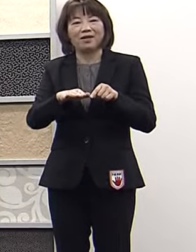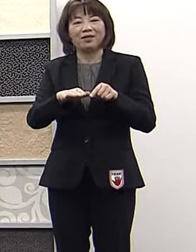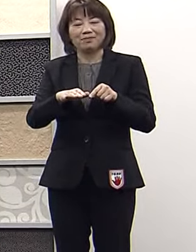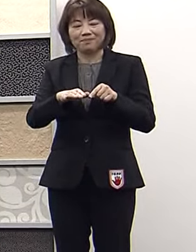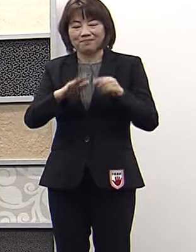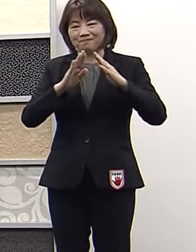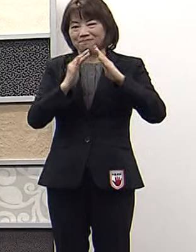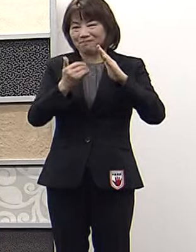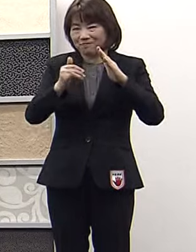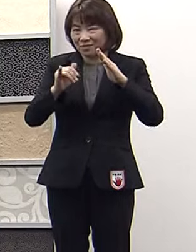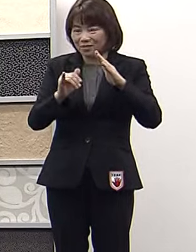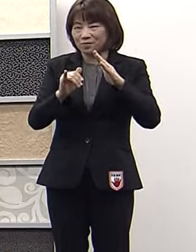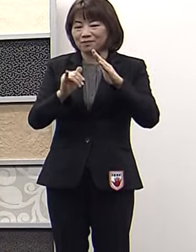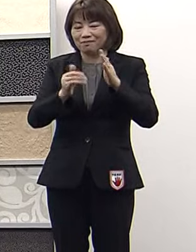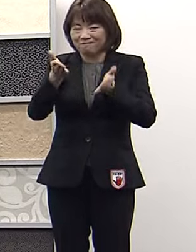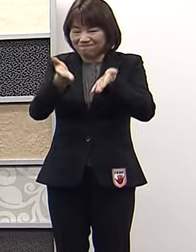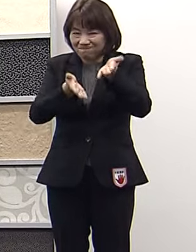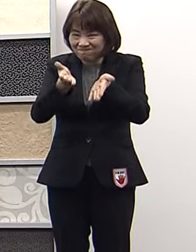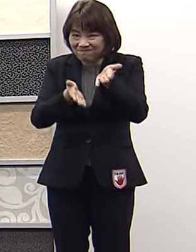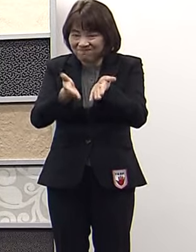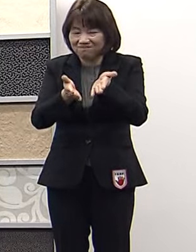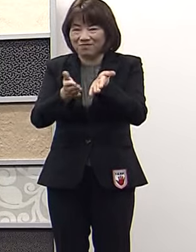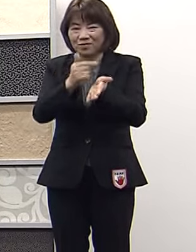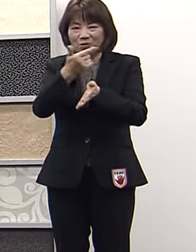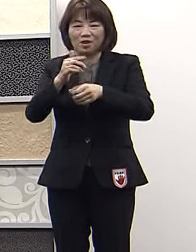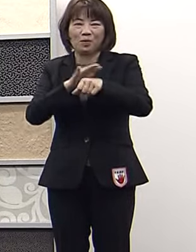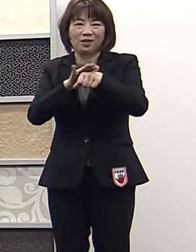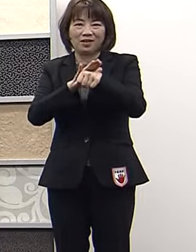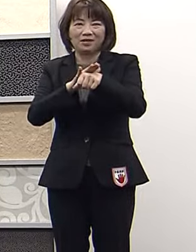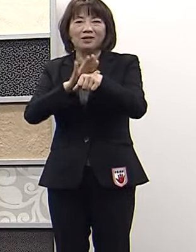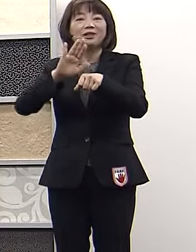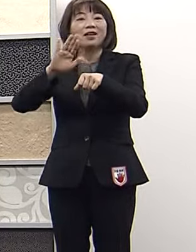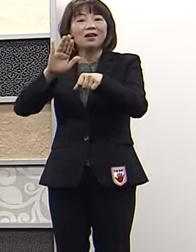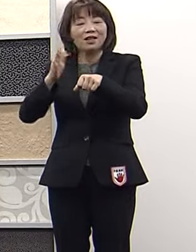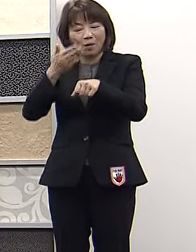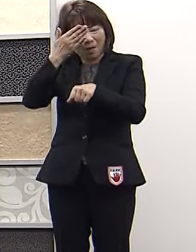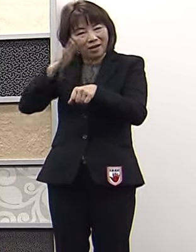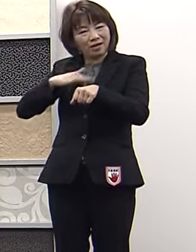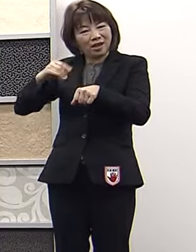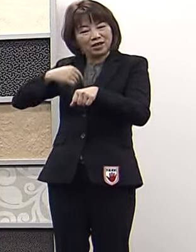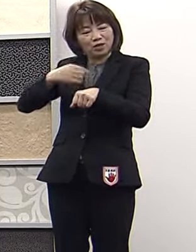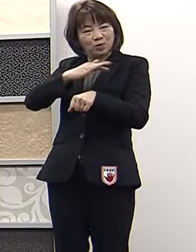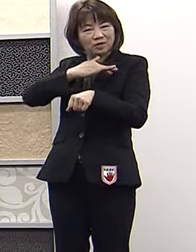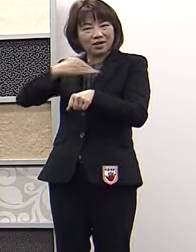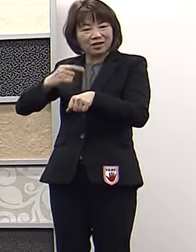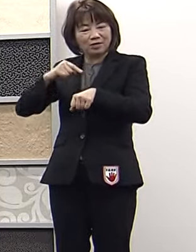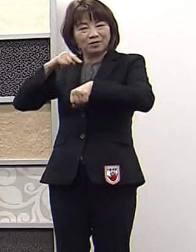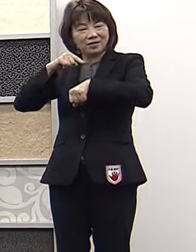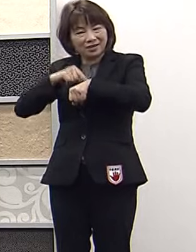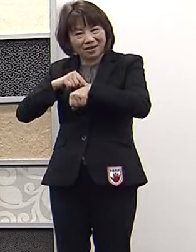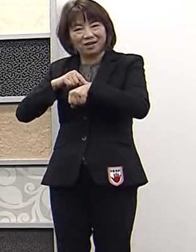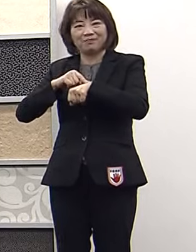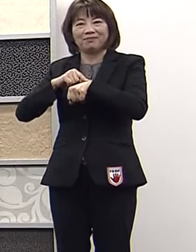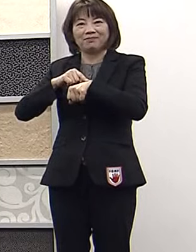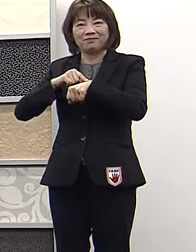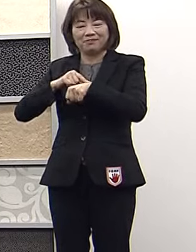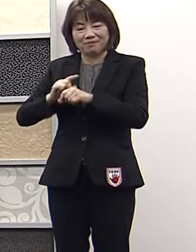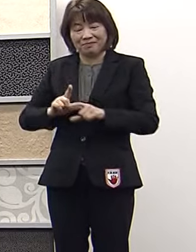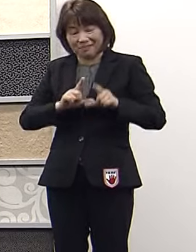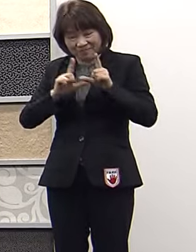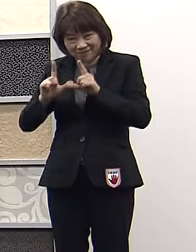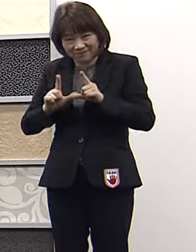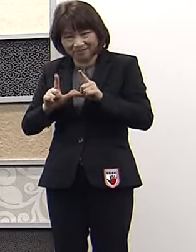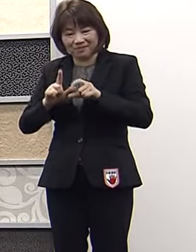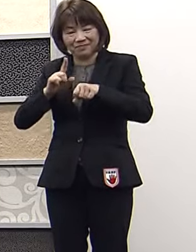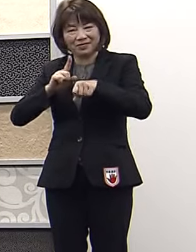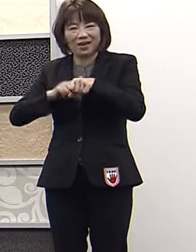ではあるんだけれども、君たちのその時間も大切なんだよっていうその意識をこう図って、で、できる限り